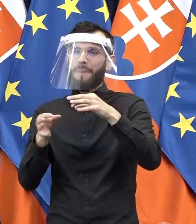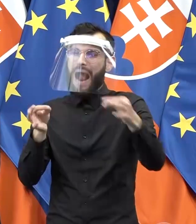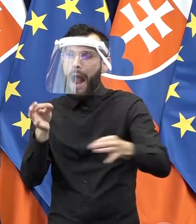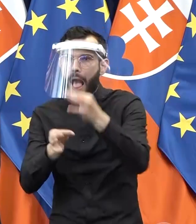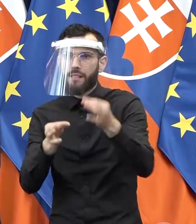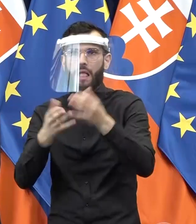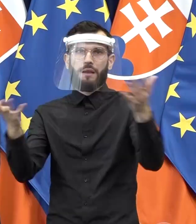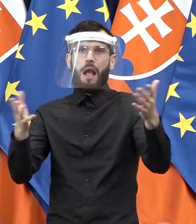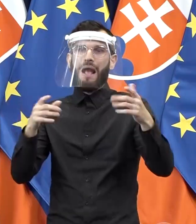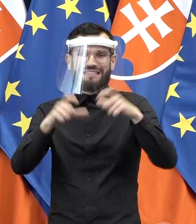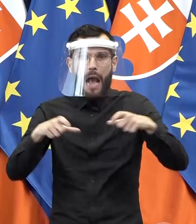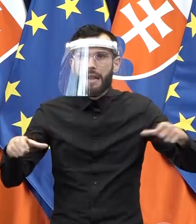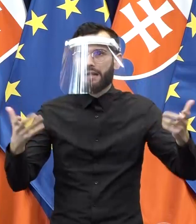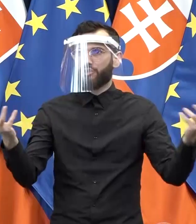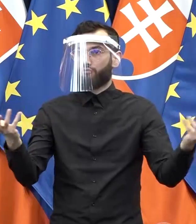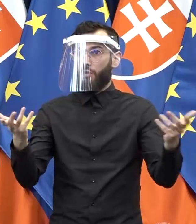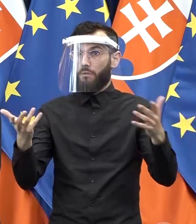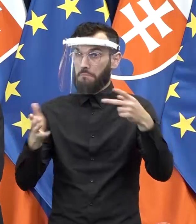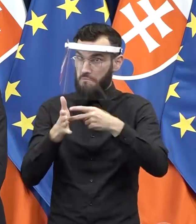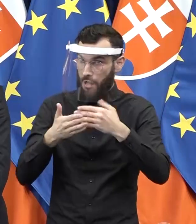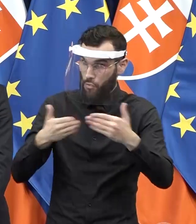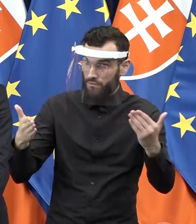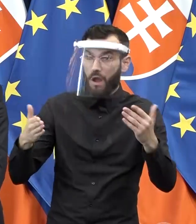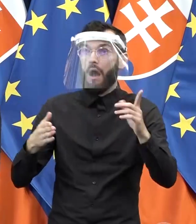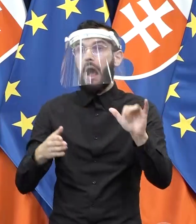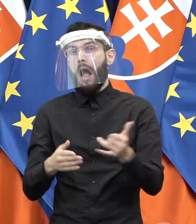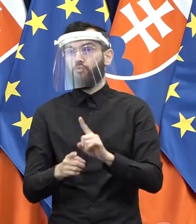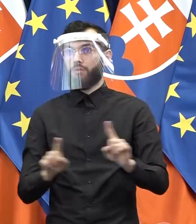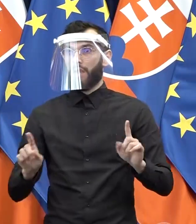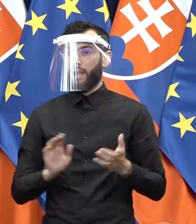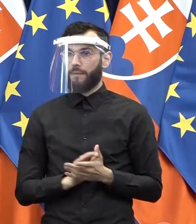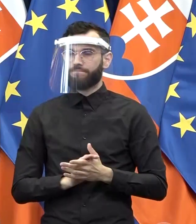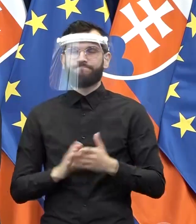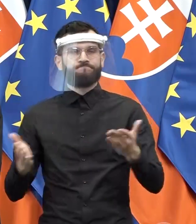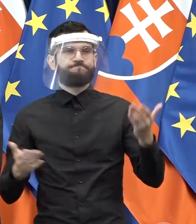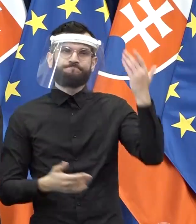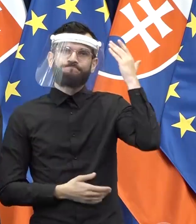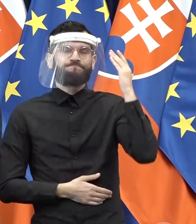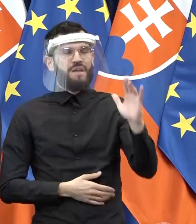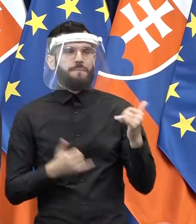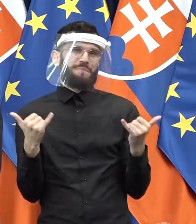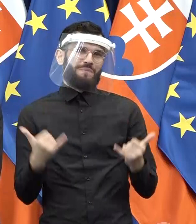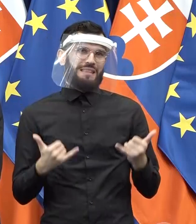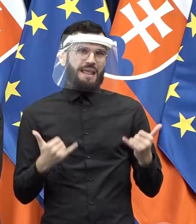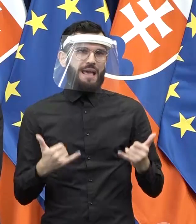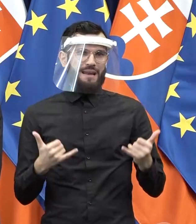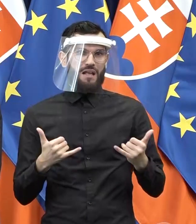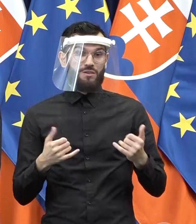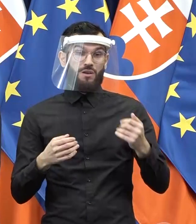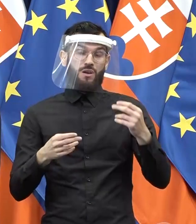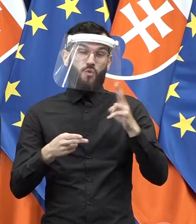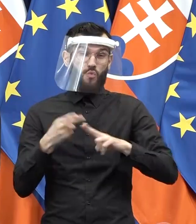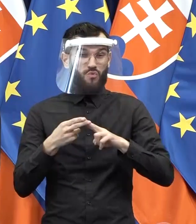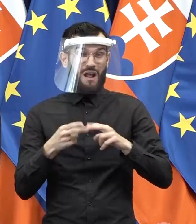otvorili, záhradníctva. Čiže či aj takéto niečo sa neplánuje? Neviem, či na tomto mieste, na úrade